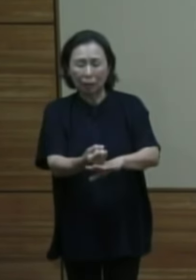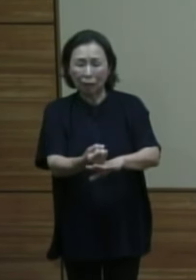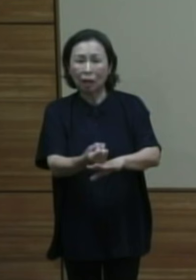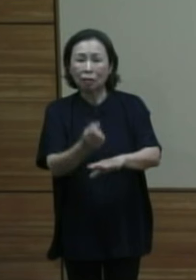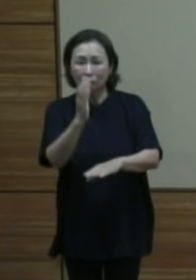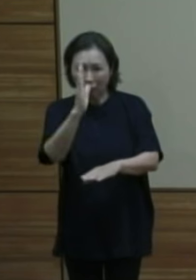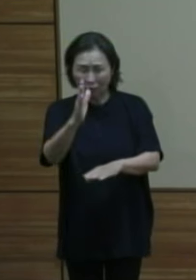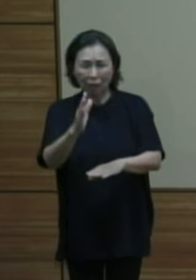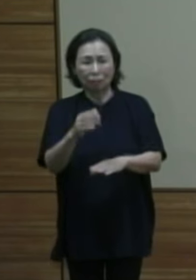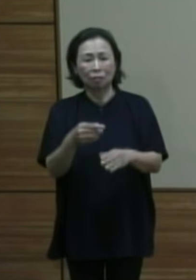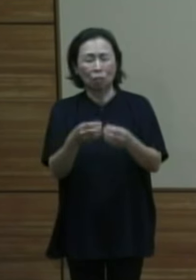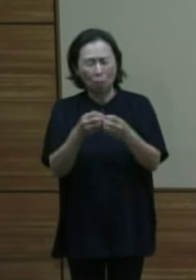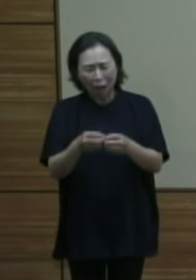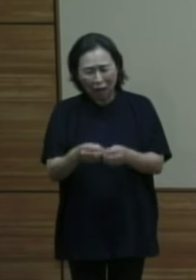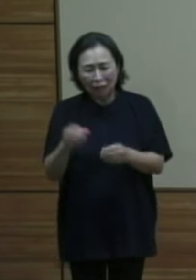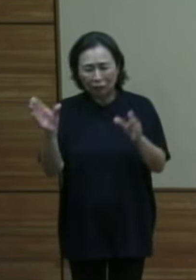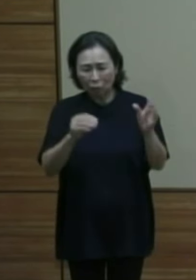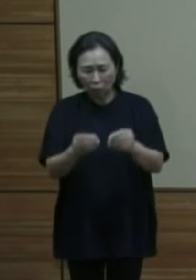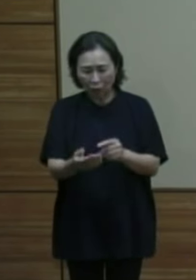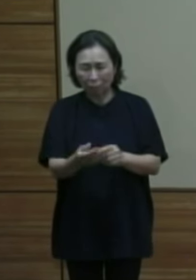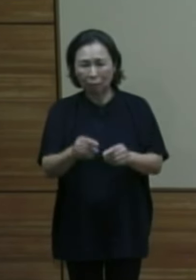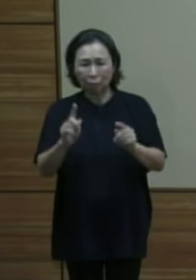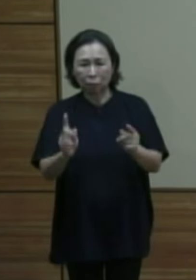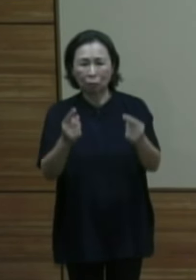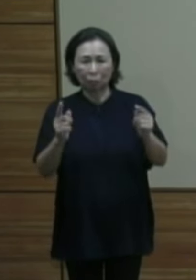がタイムリーに